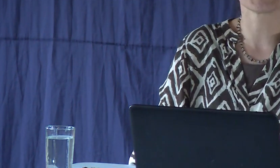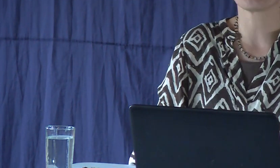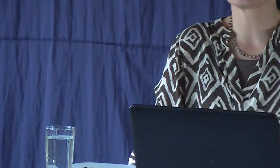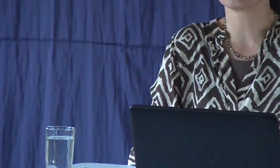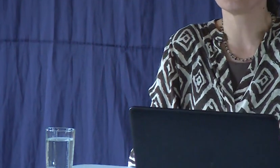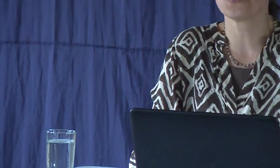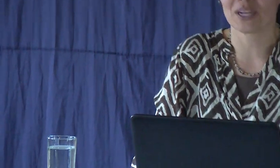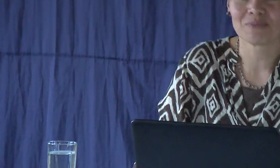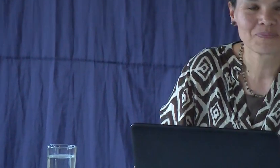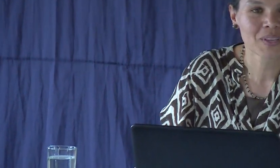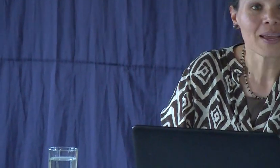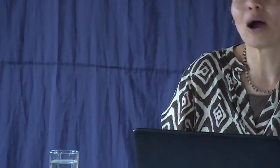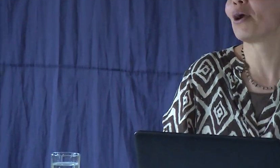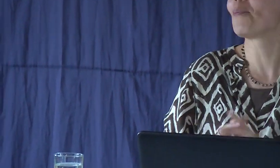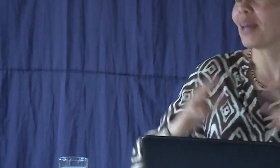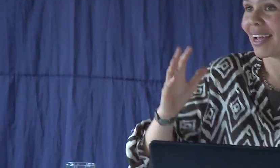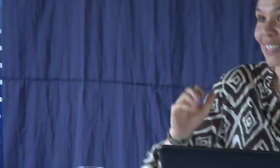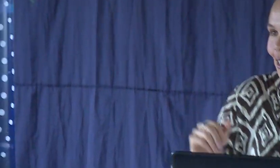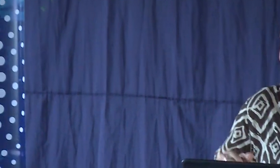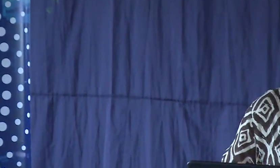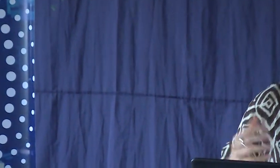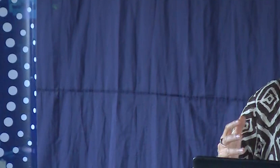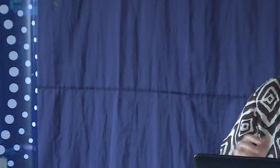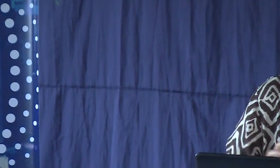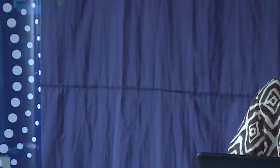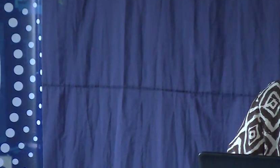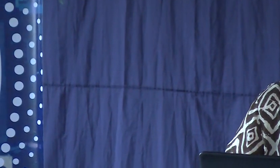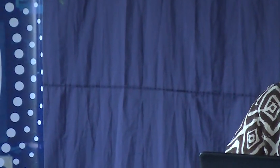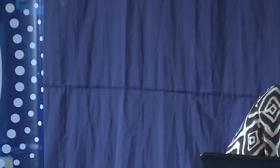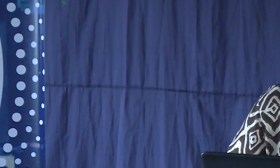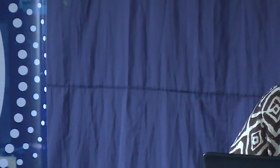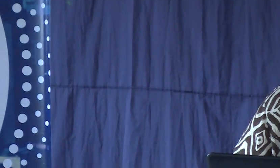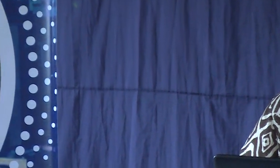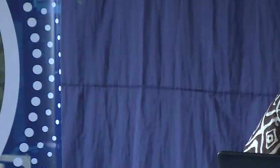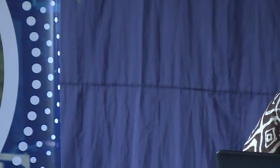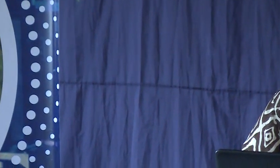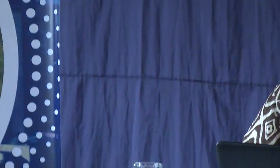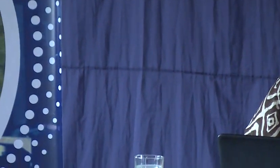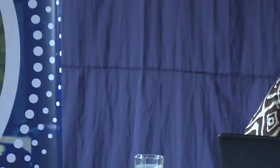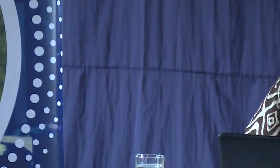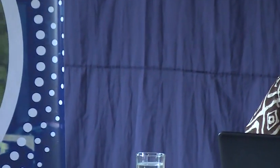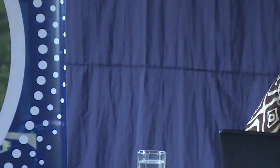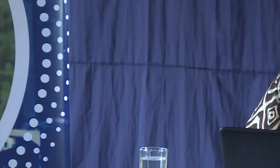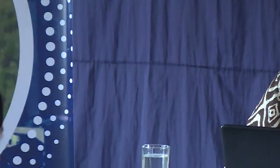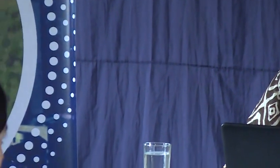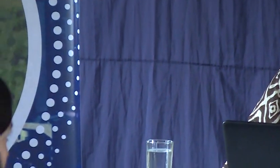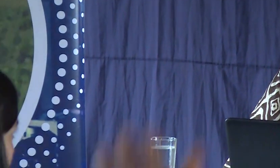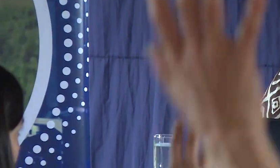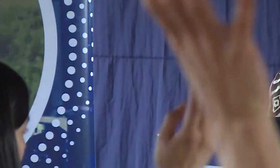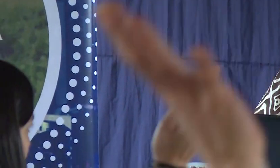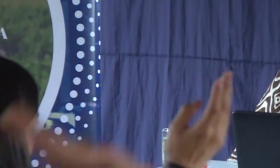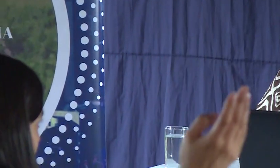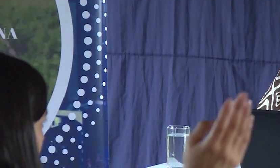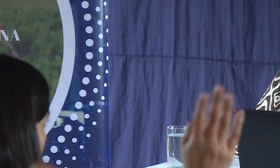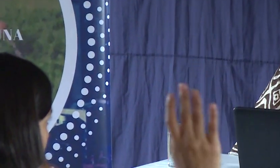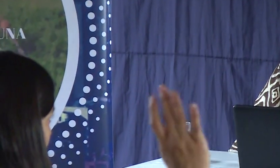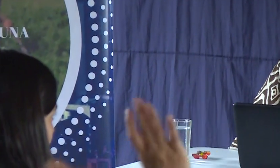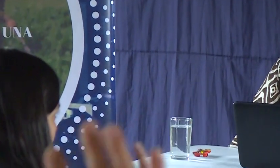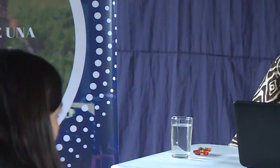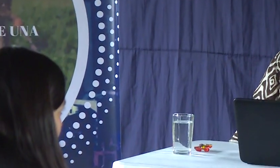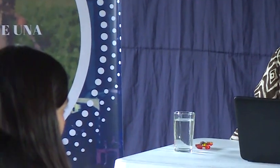Bueno, no se levanta ninguna. Ahora por ejercicio, ¿a quién le gusta hacer turismo? Levanten la mano, por favor. Muy